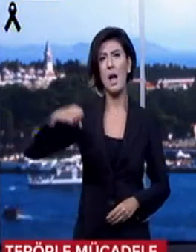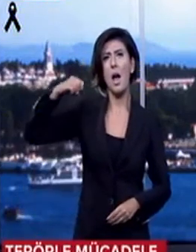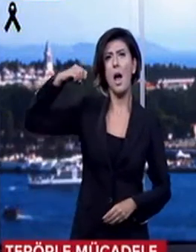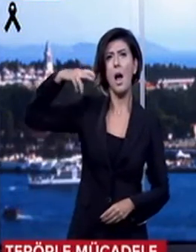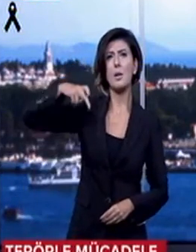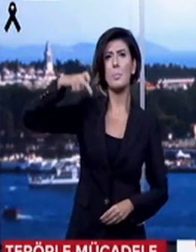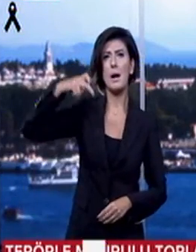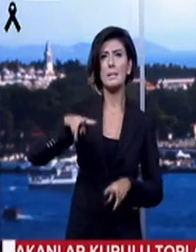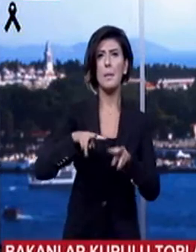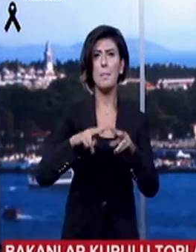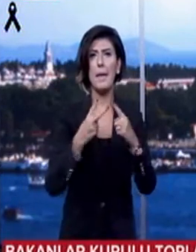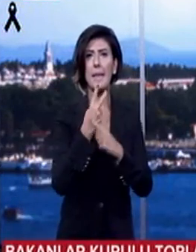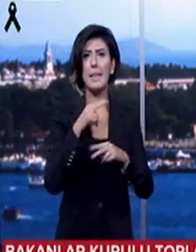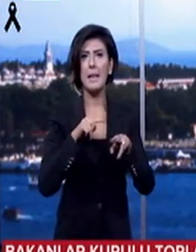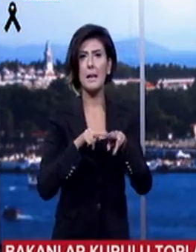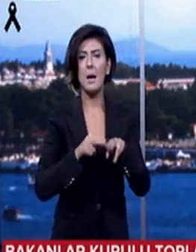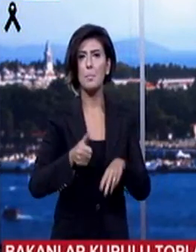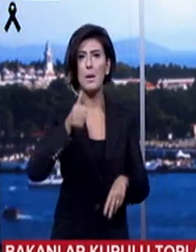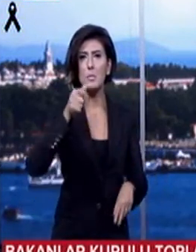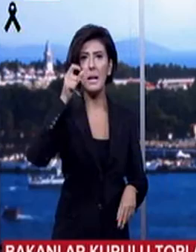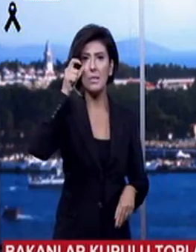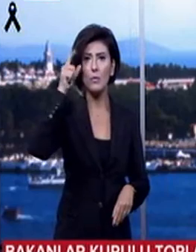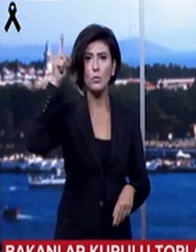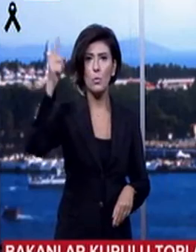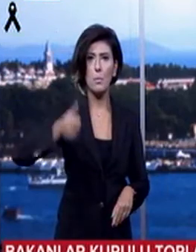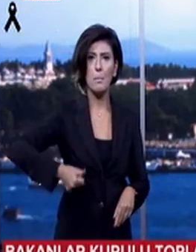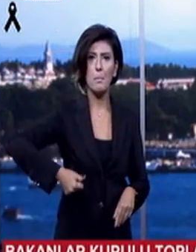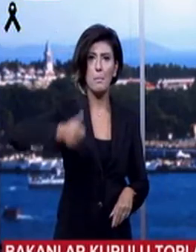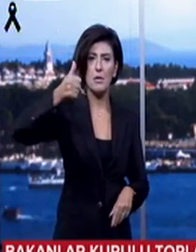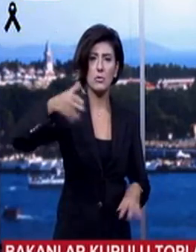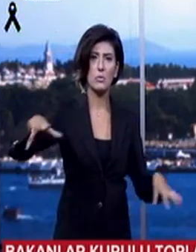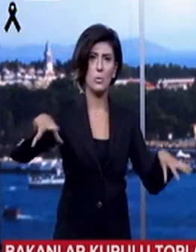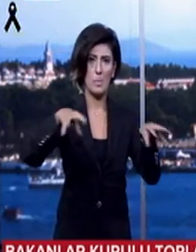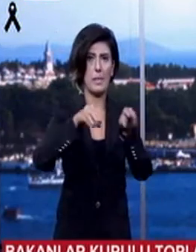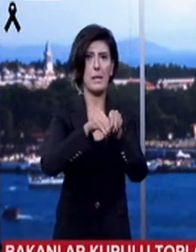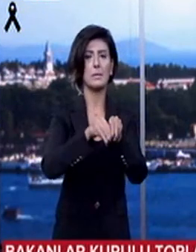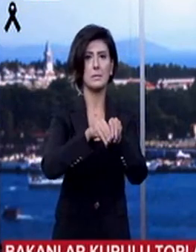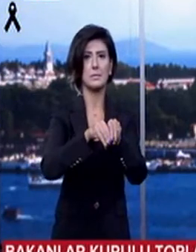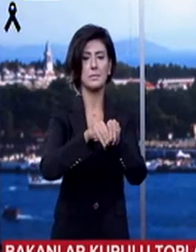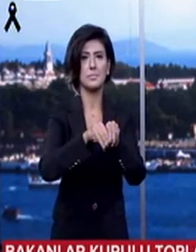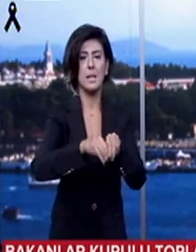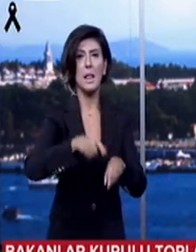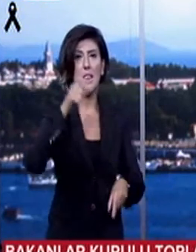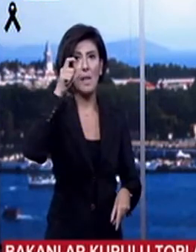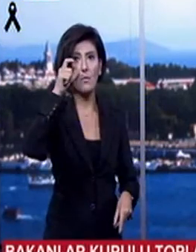AK Parti MYK, Başbakan Ahmet Davutoğlu başkanlığında toplandı. Davutoğlu,